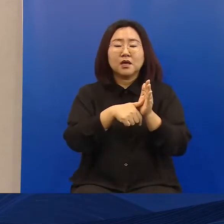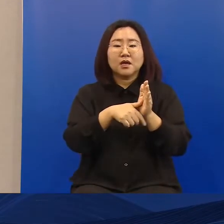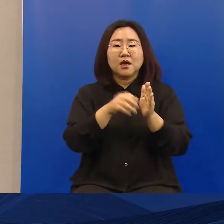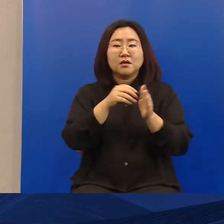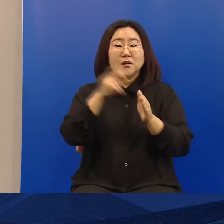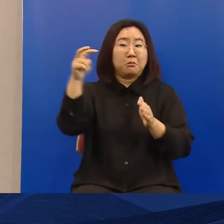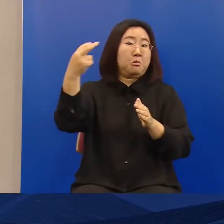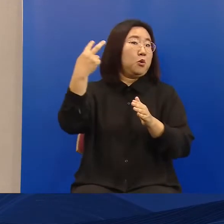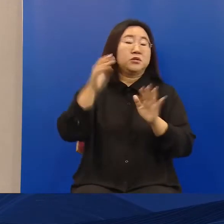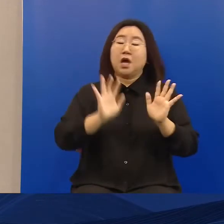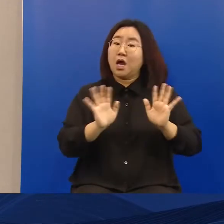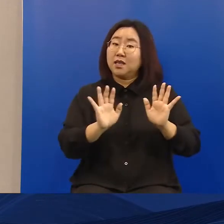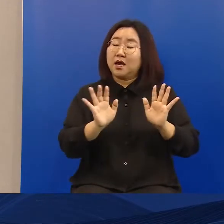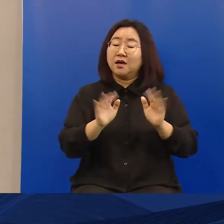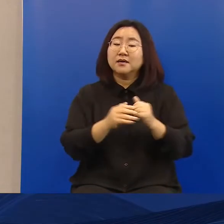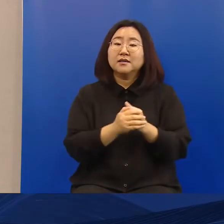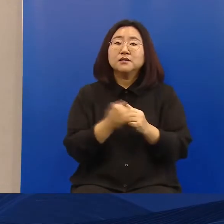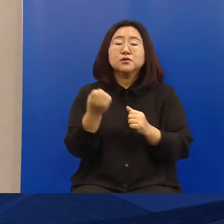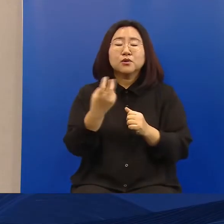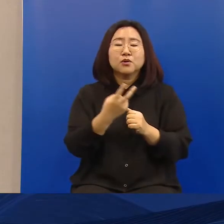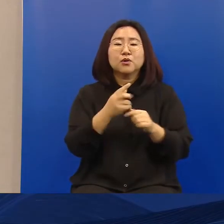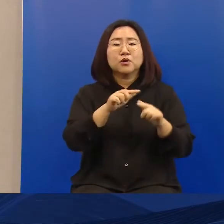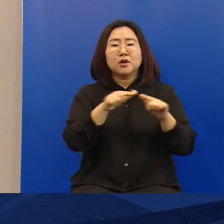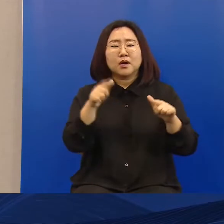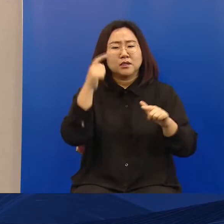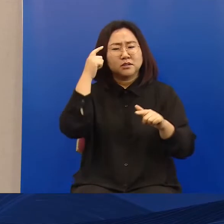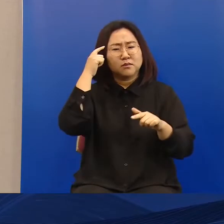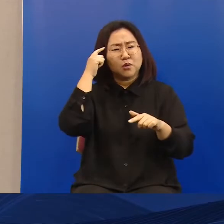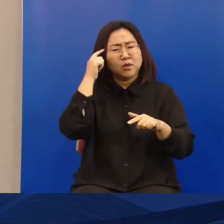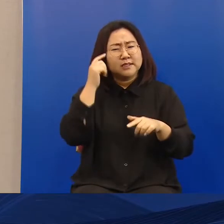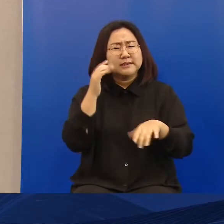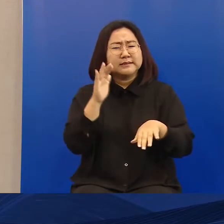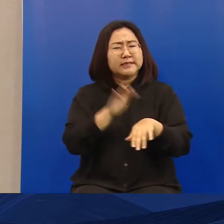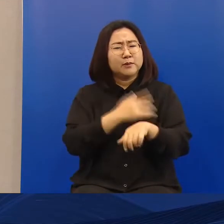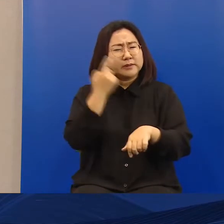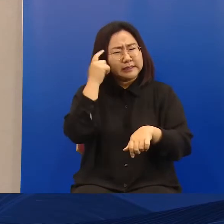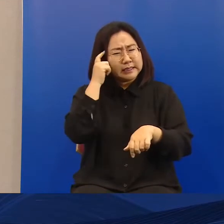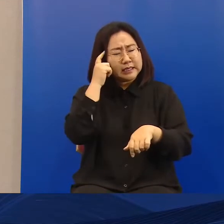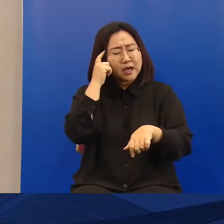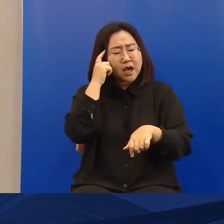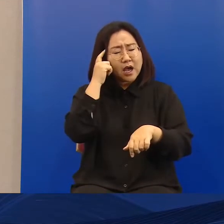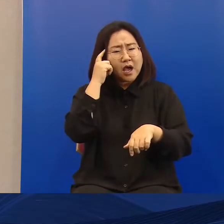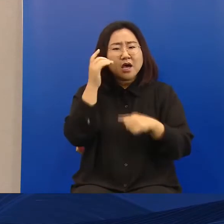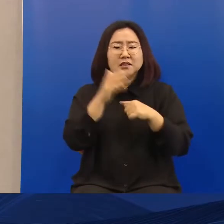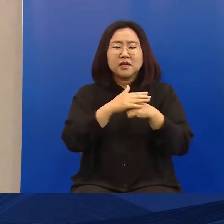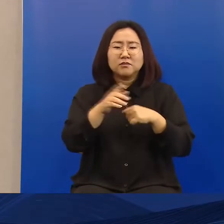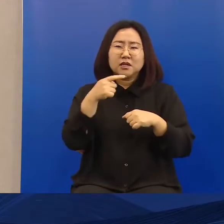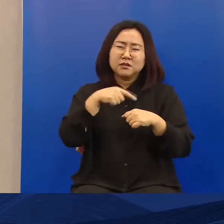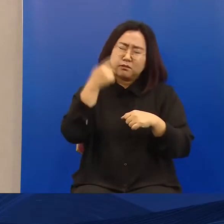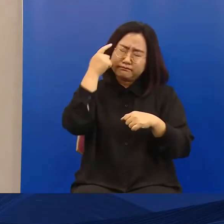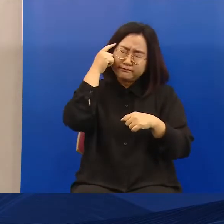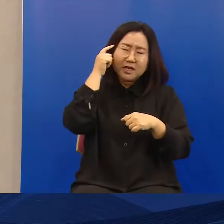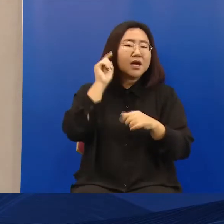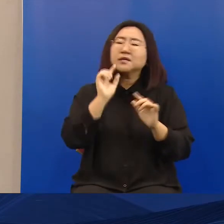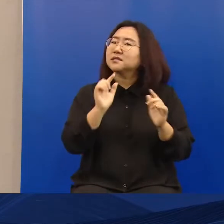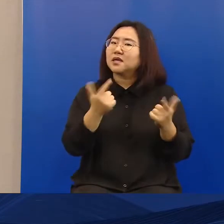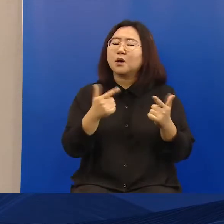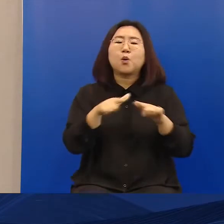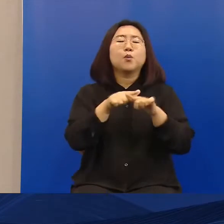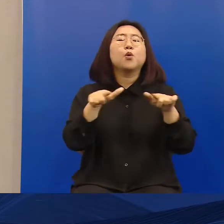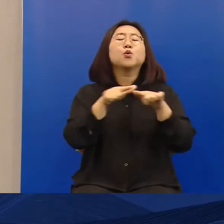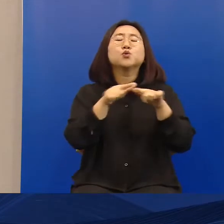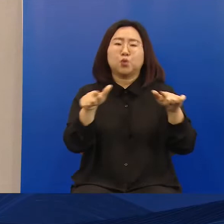사람들의 시선이나 여러 가지 또 편견 이런 것들 때문에 의식하지 않고